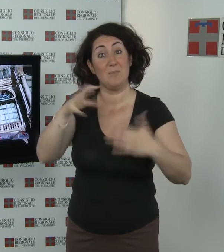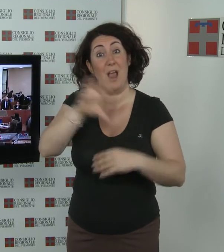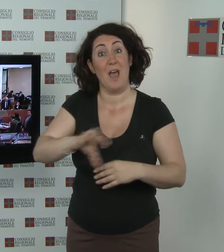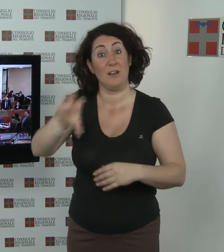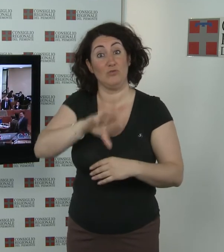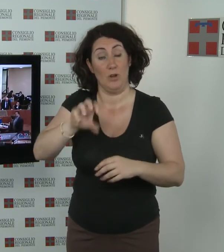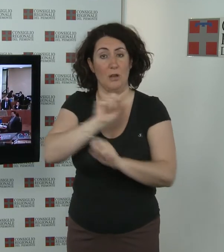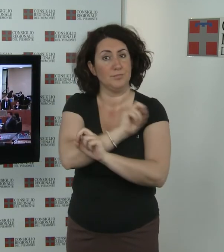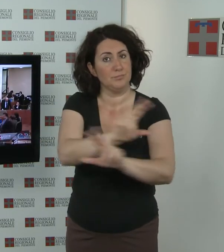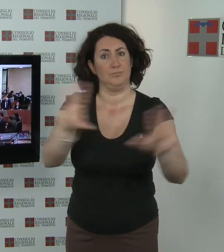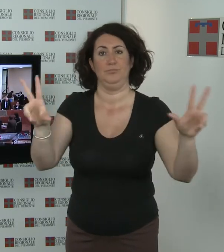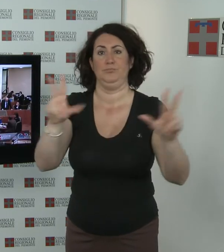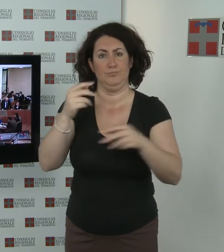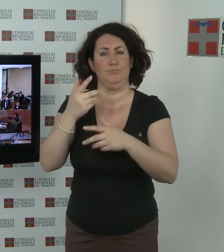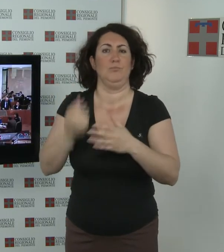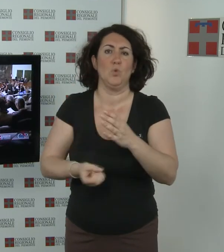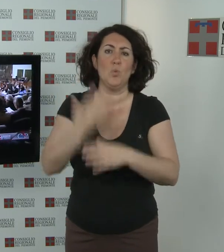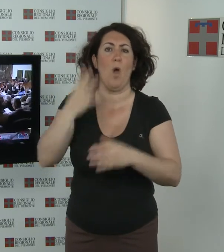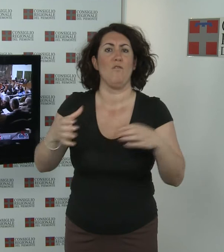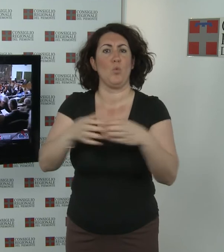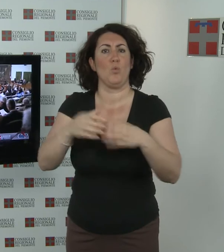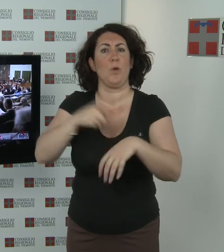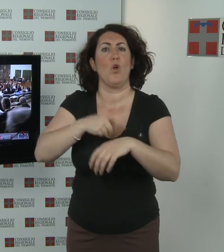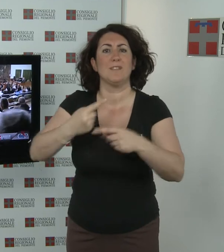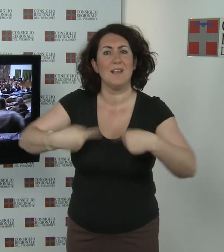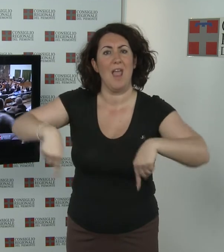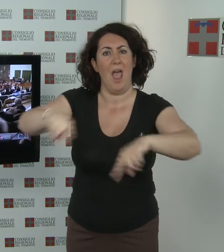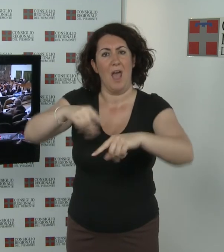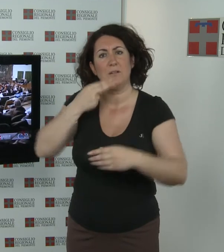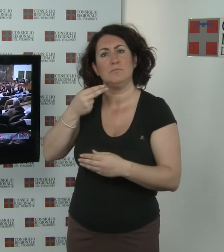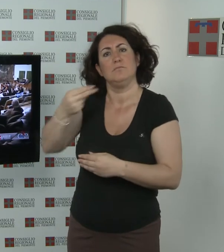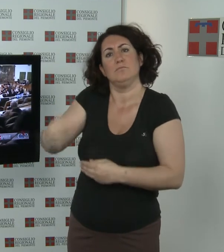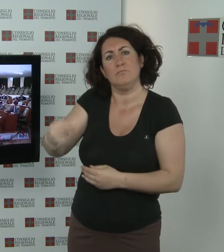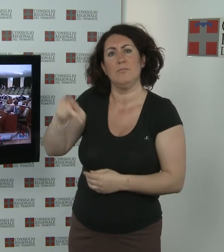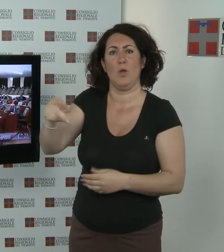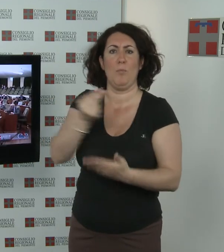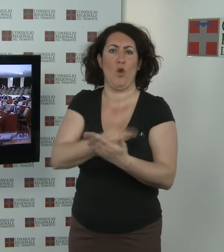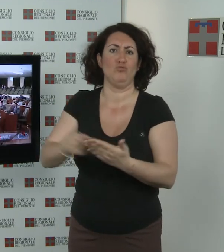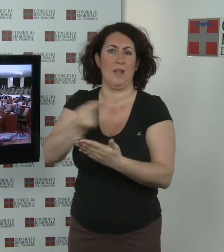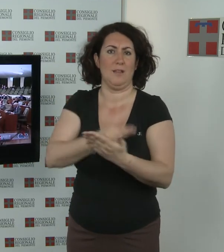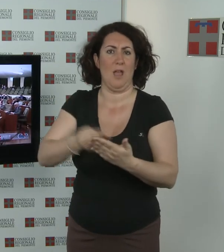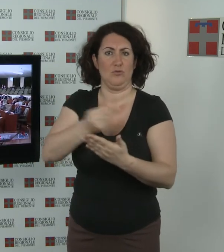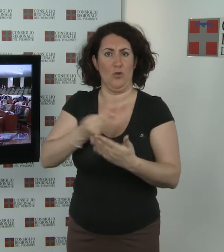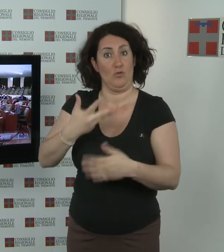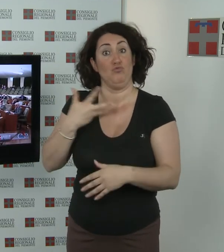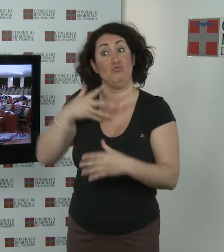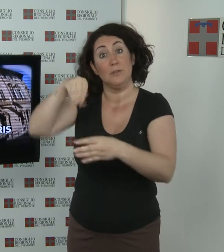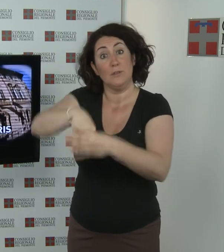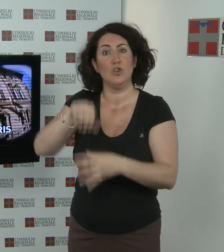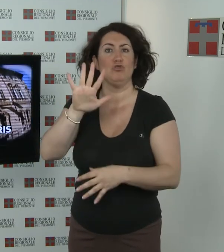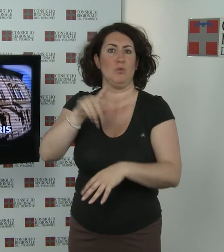regionale ha comunicato la costituzione di un nuovo gruppo consigliare denominato Progettazione, composto da 5